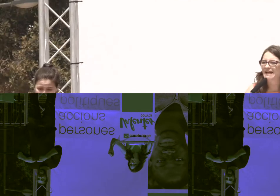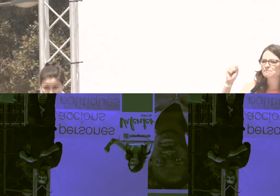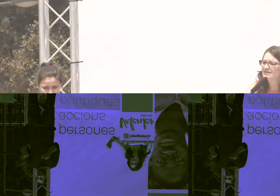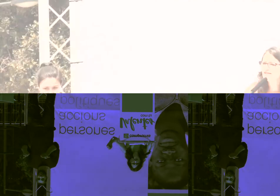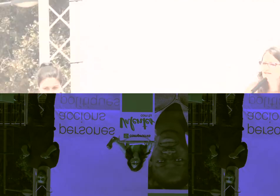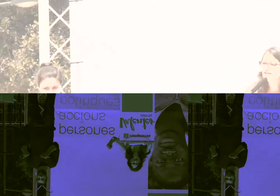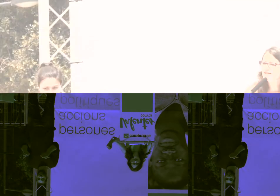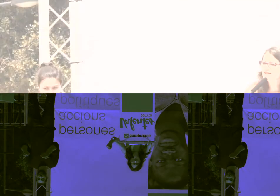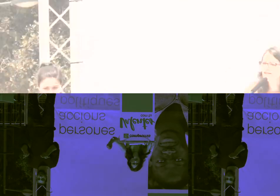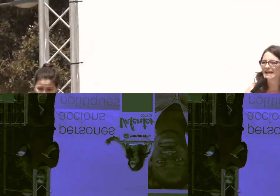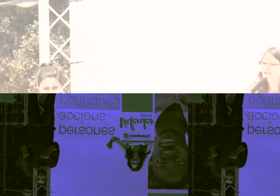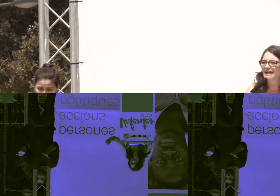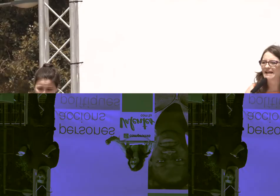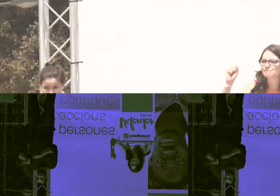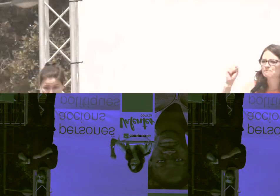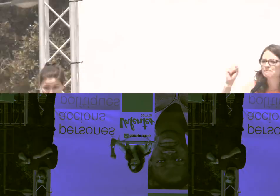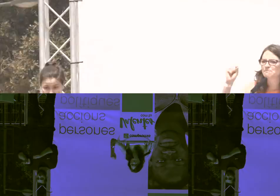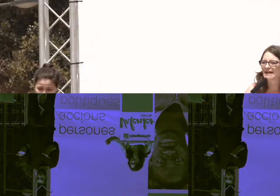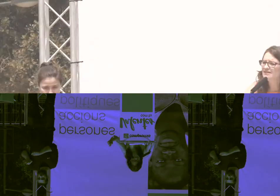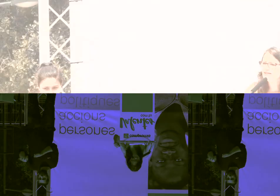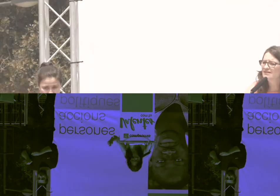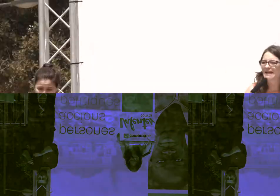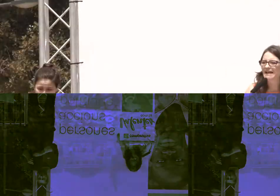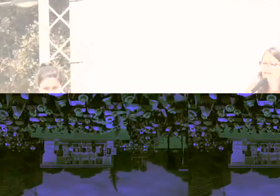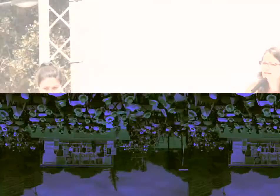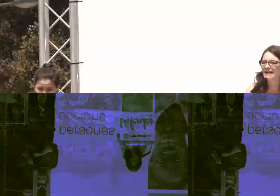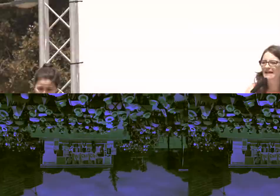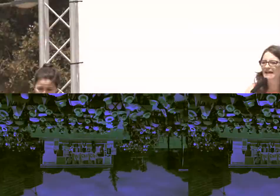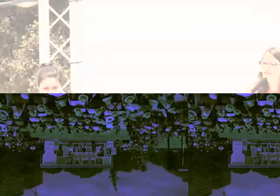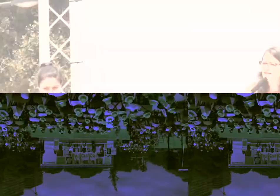tancant 75 anys després.